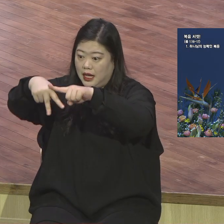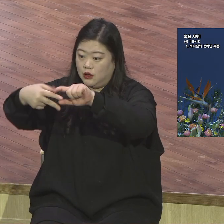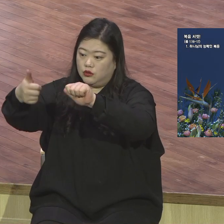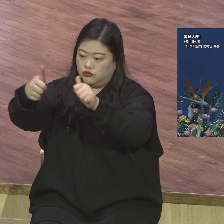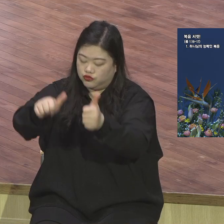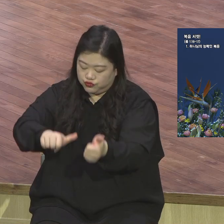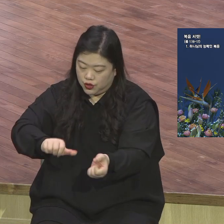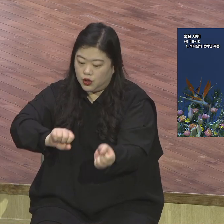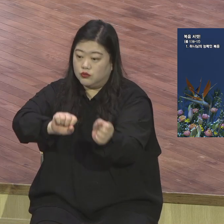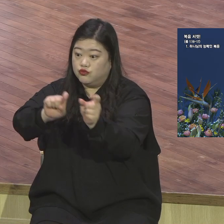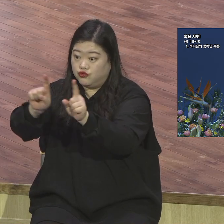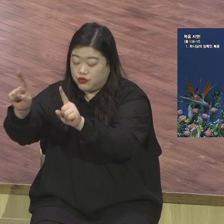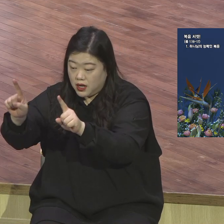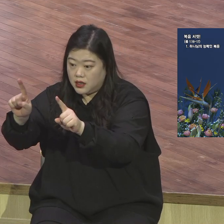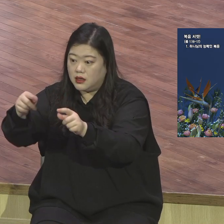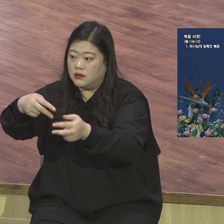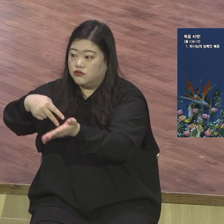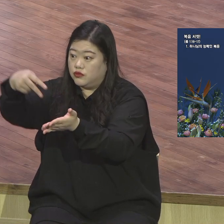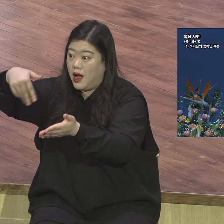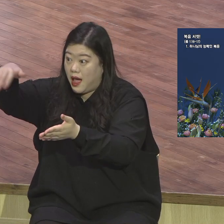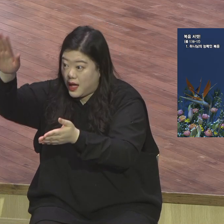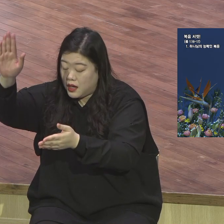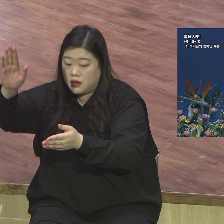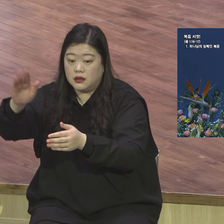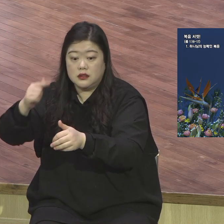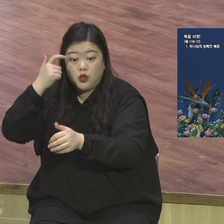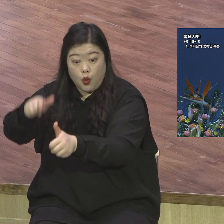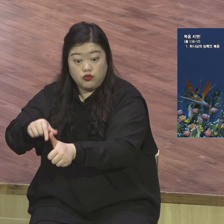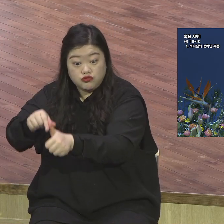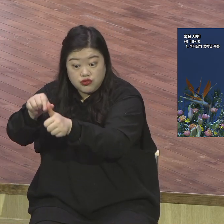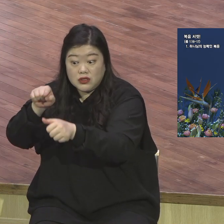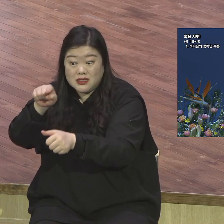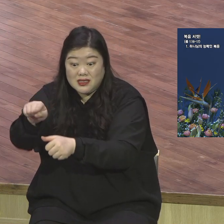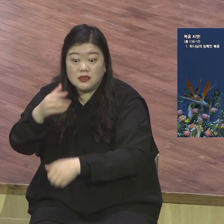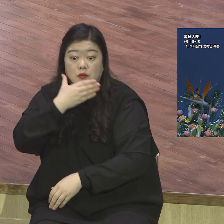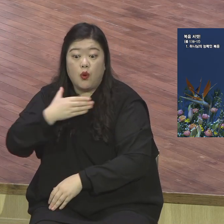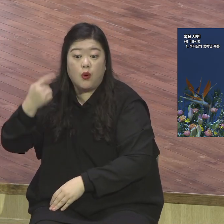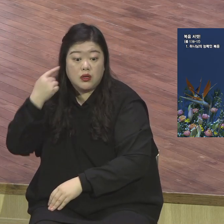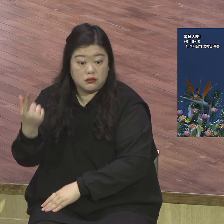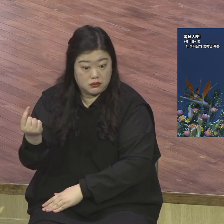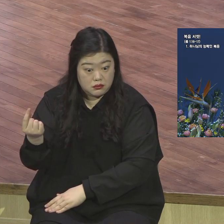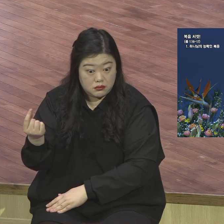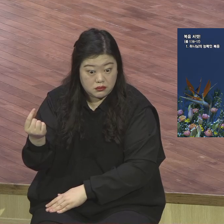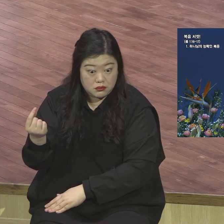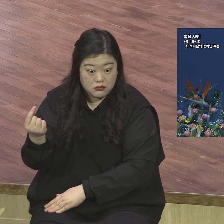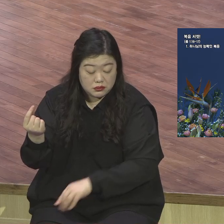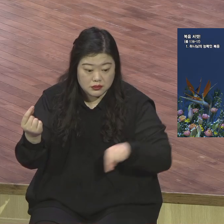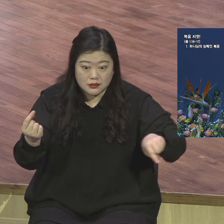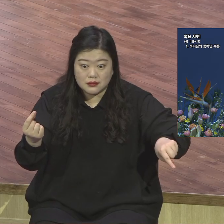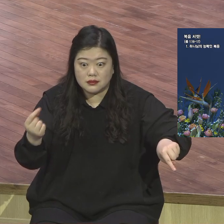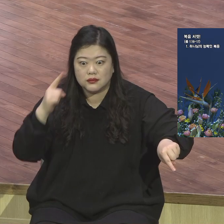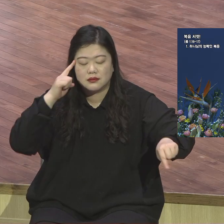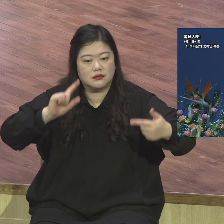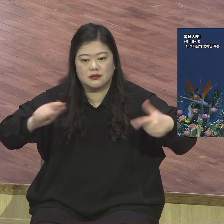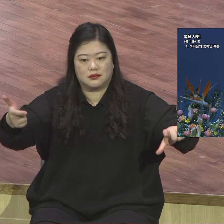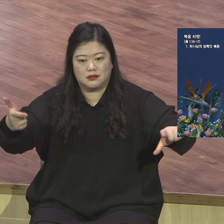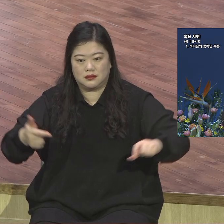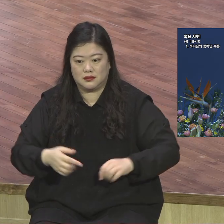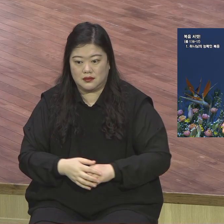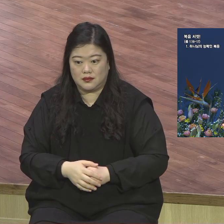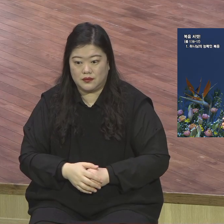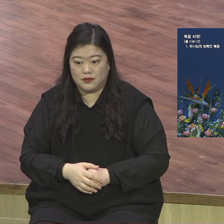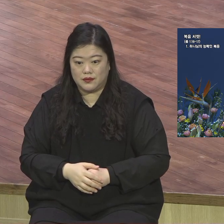복음이라는 것입니다. 자, 창세기 3장에서 첫 사람 아담의 범죄로 인해 가지고 시작된 인간의